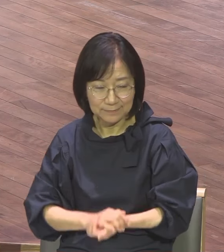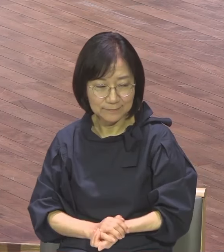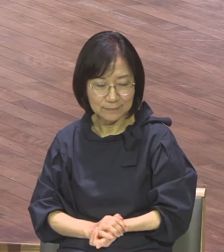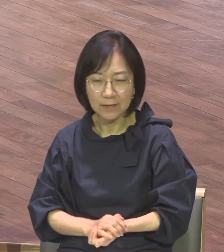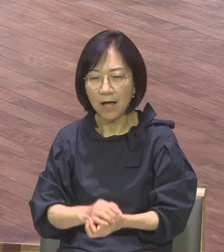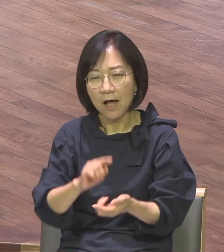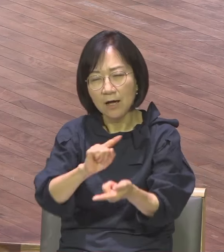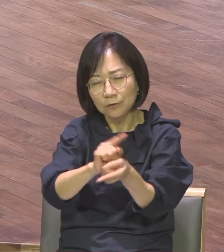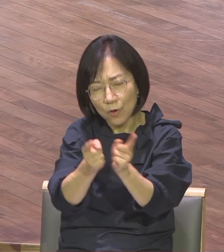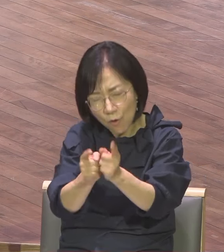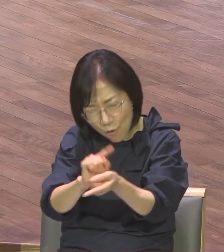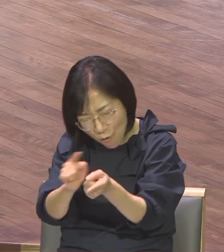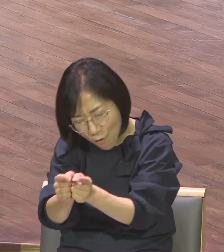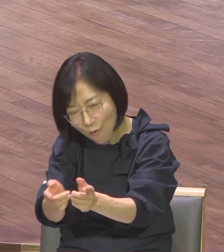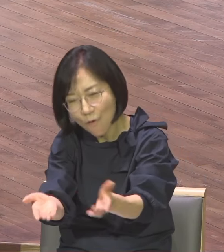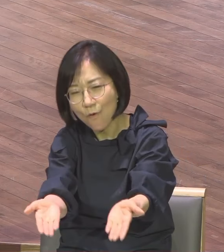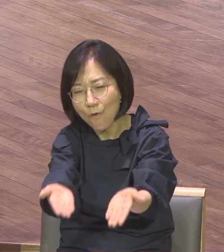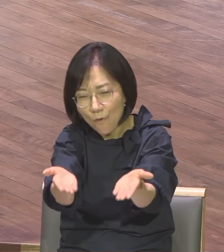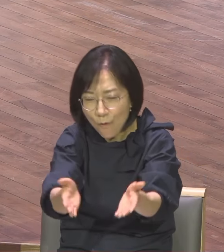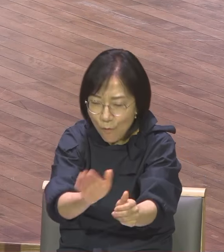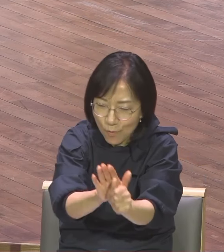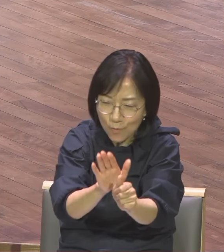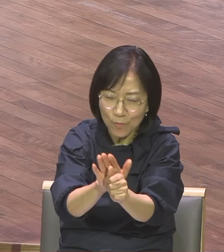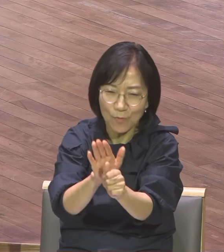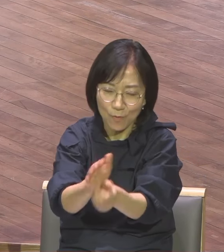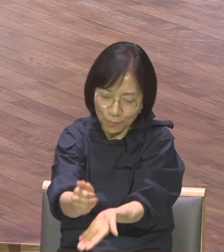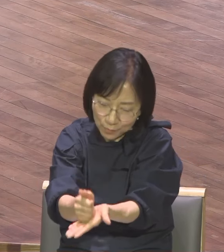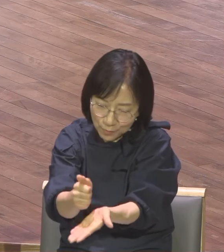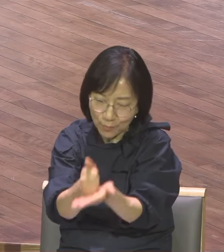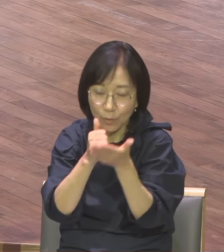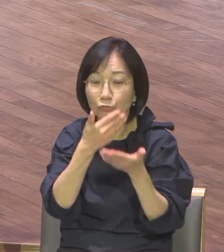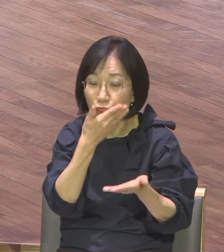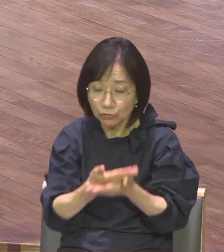서로 그죠? 서로 세워주는 이 가장 중요합니다.